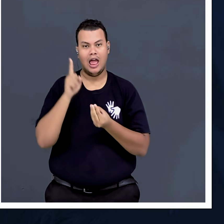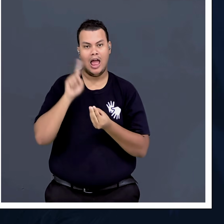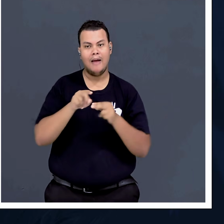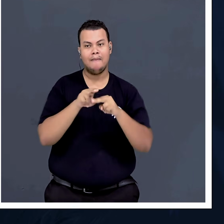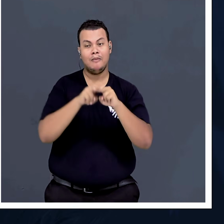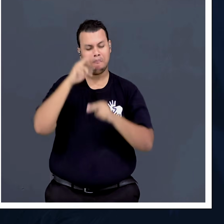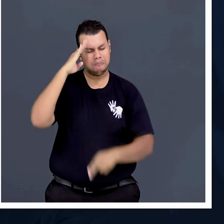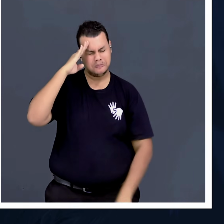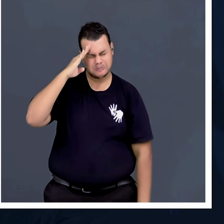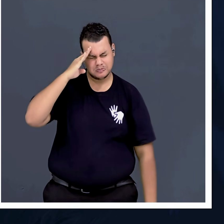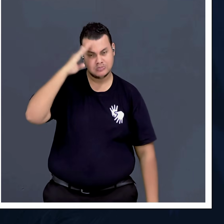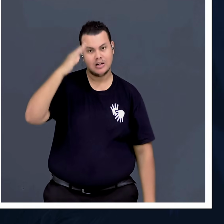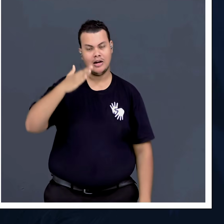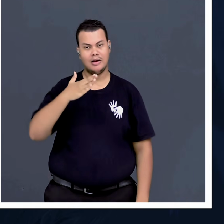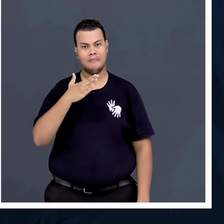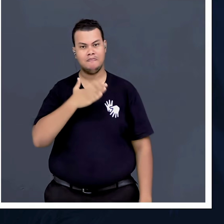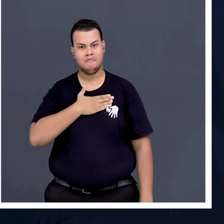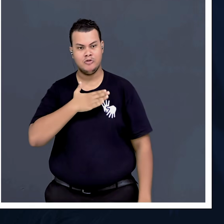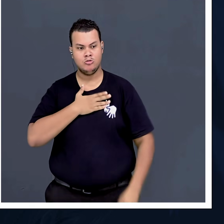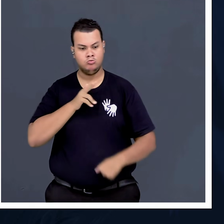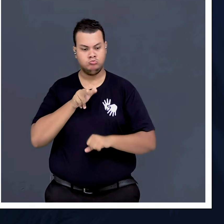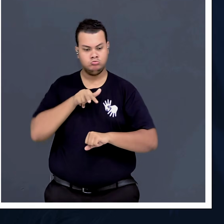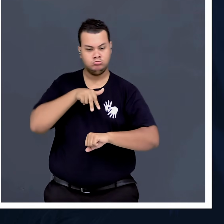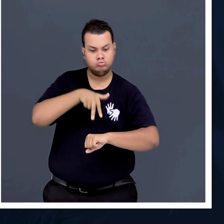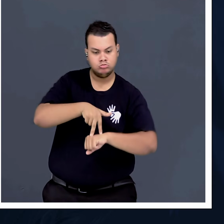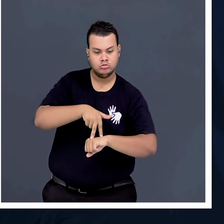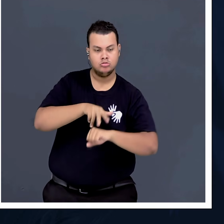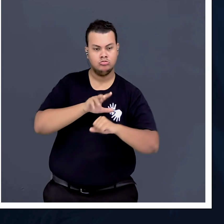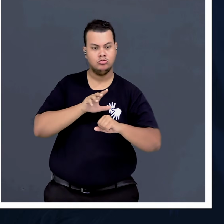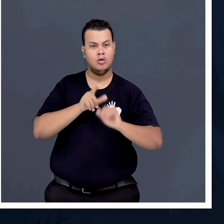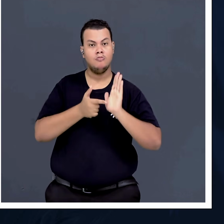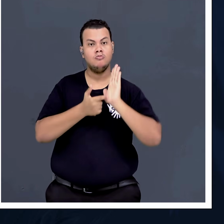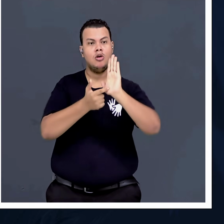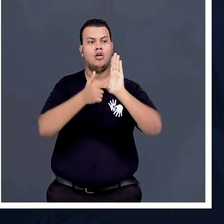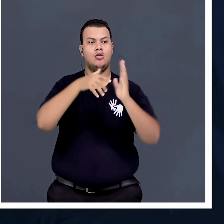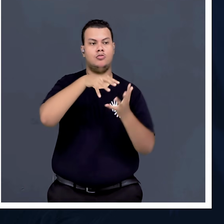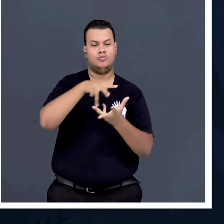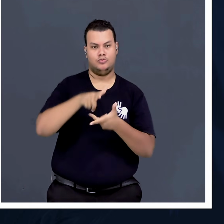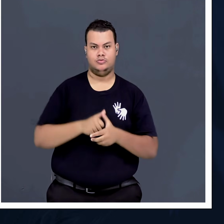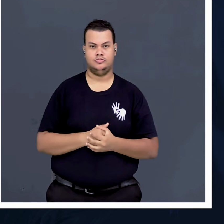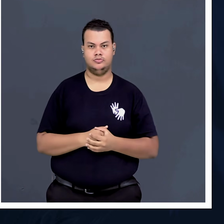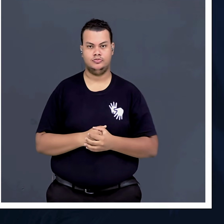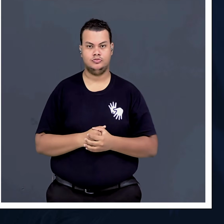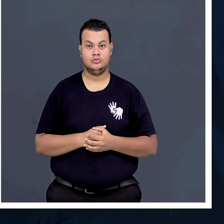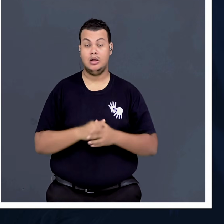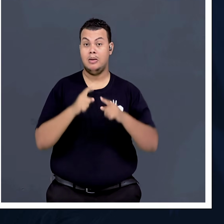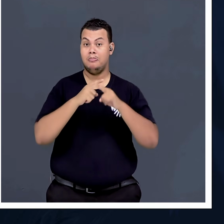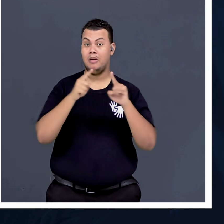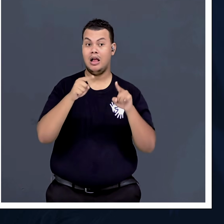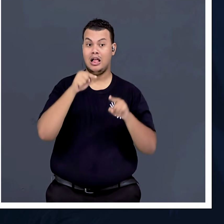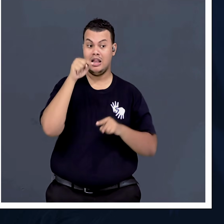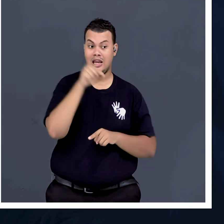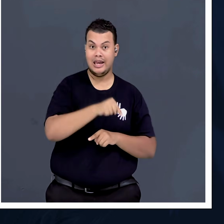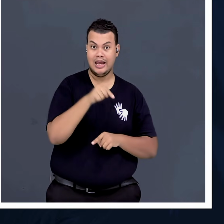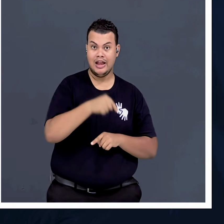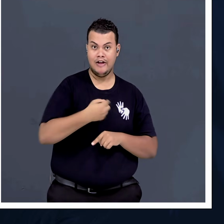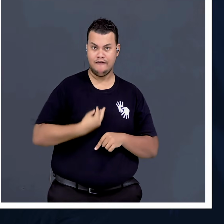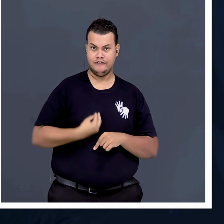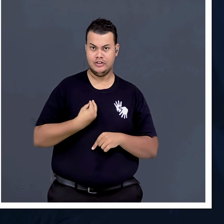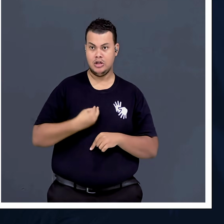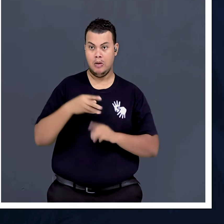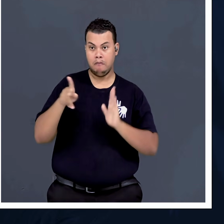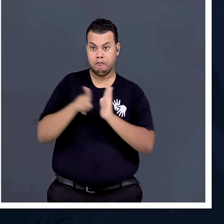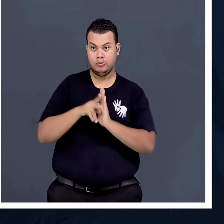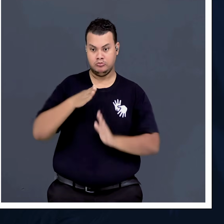define principalmente a minha postura diante do mundo. Só que essa identidade, ela não vem